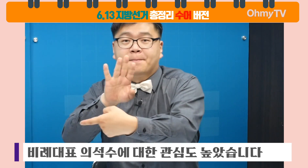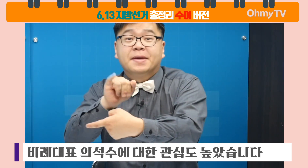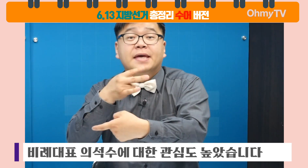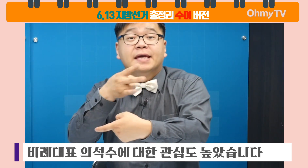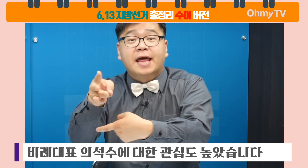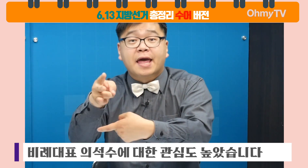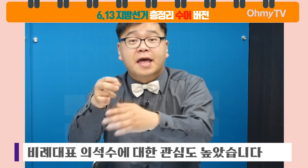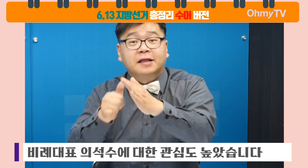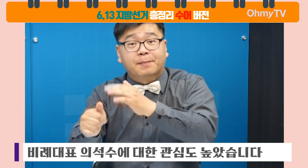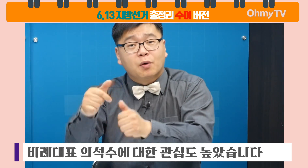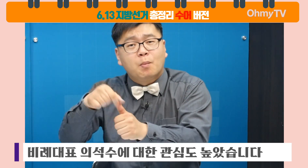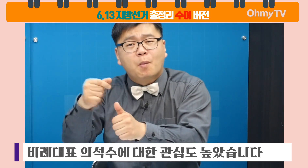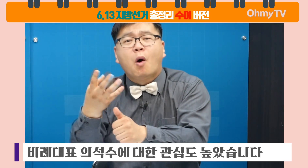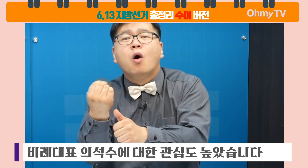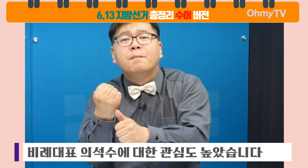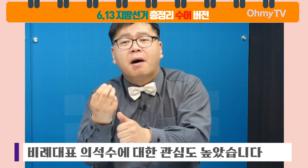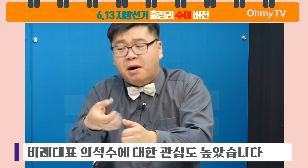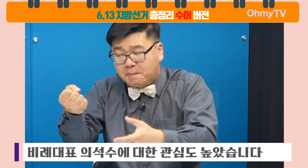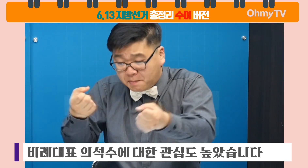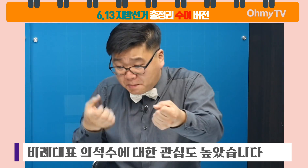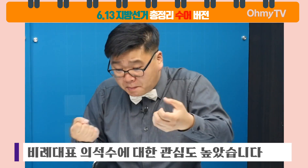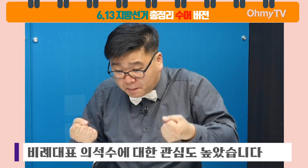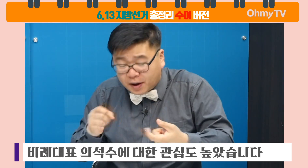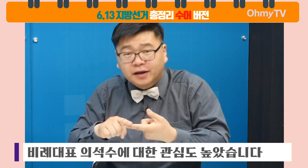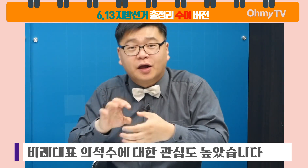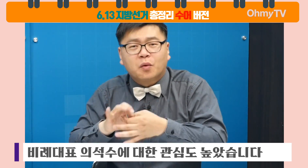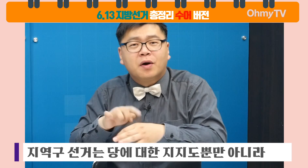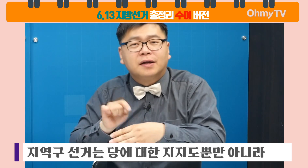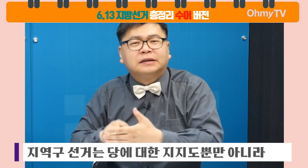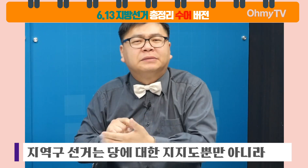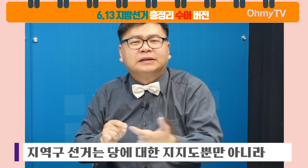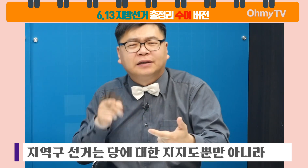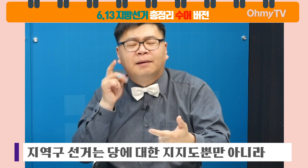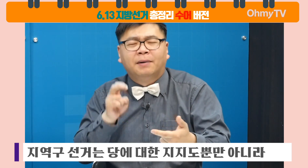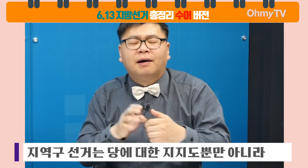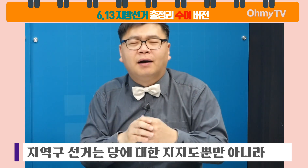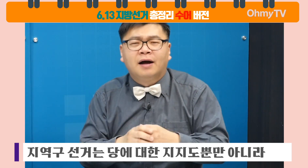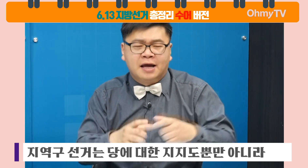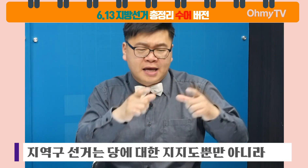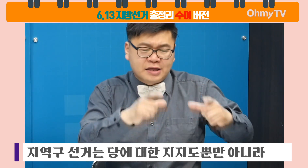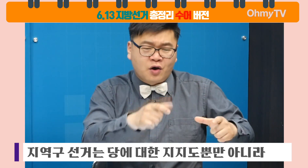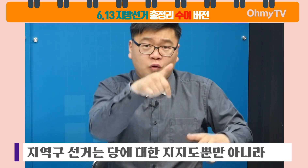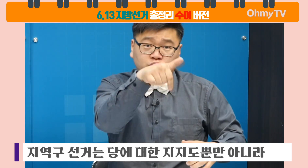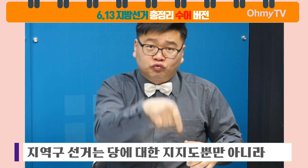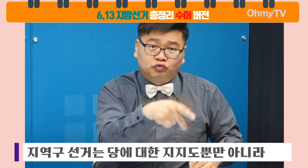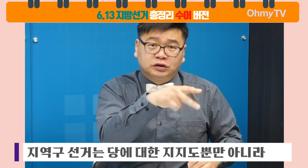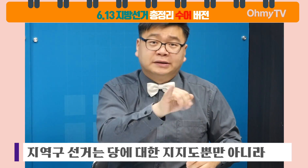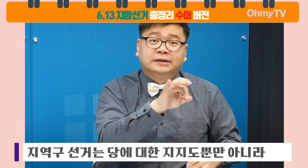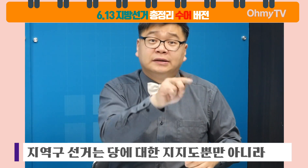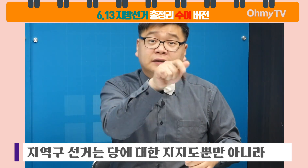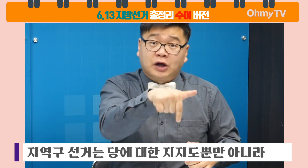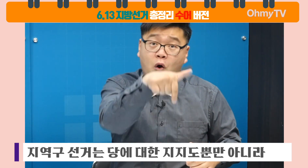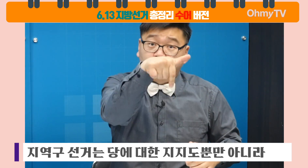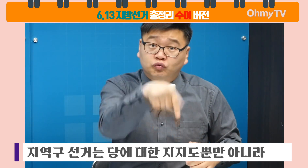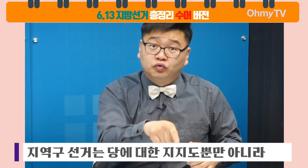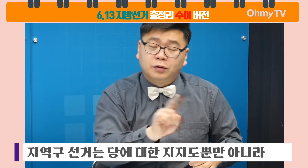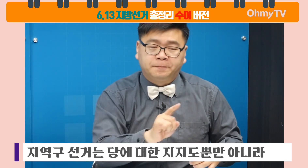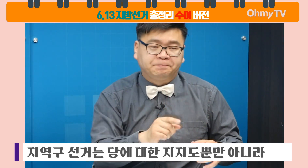얼마나 확보하느냐라고 하는 것이 있었죠. 사실 지역구 선거라고 하는 건 단순히 당에 대한 지지뿐만